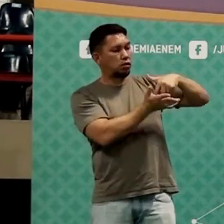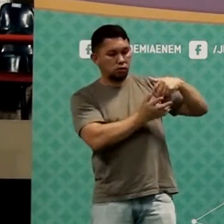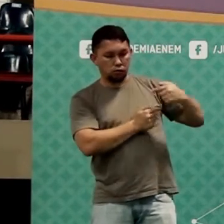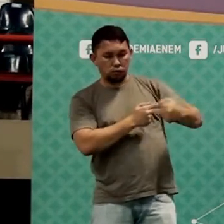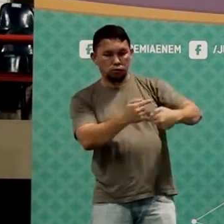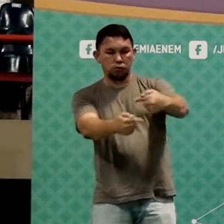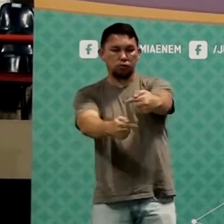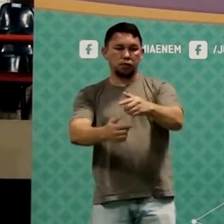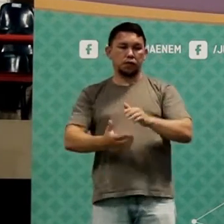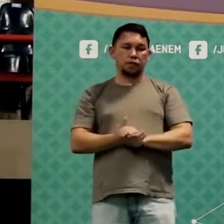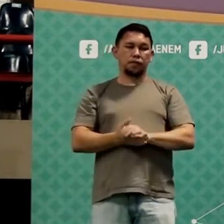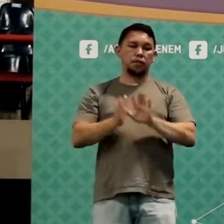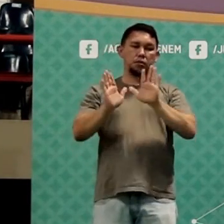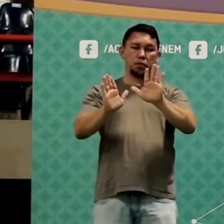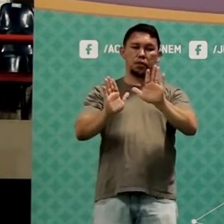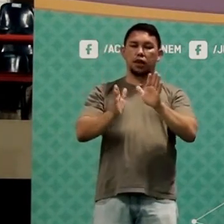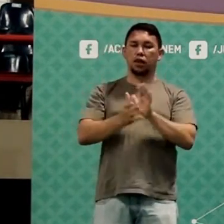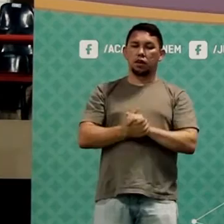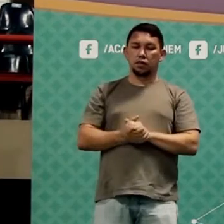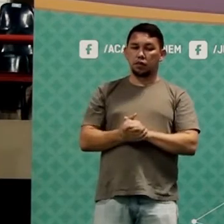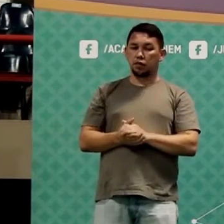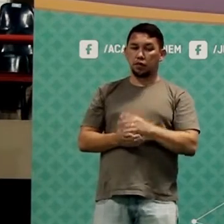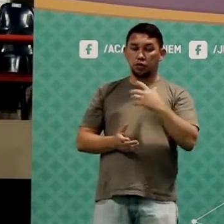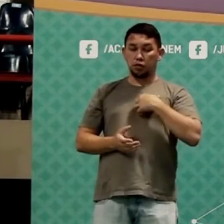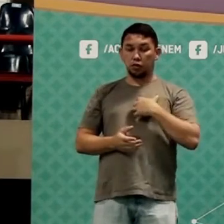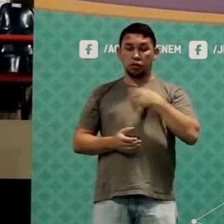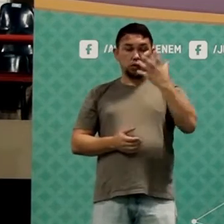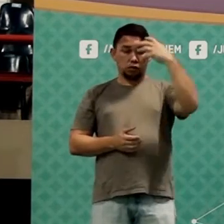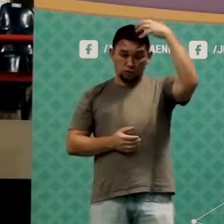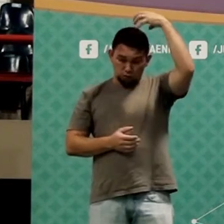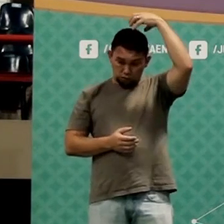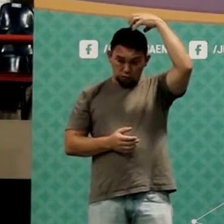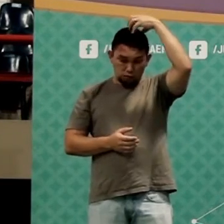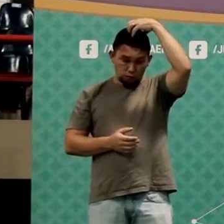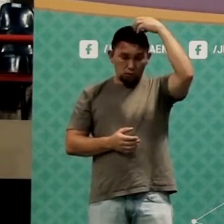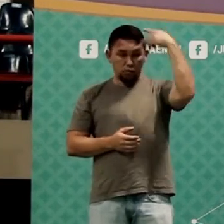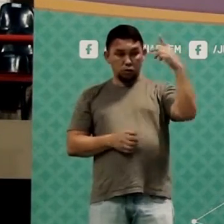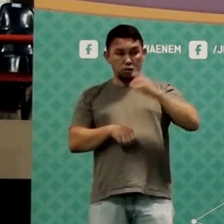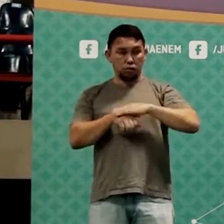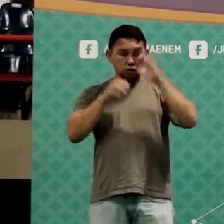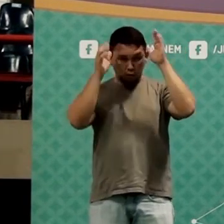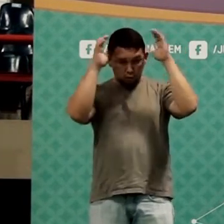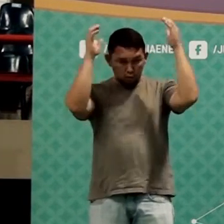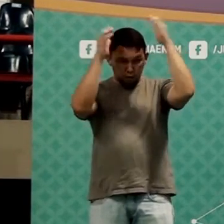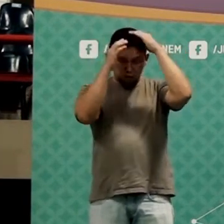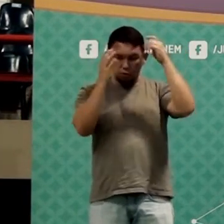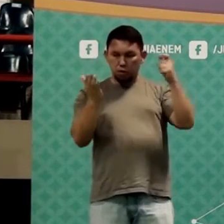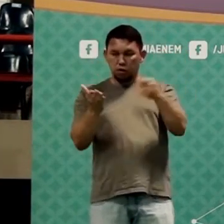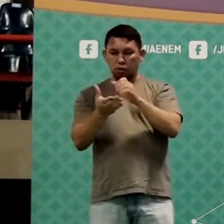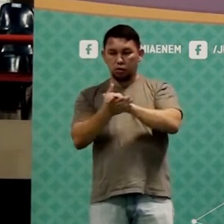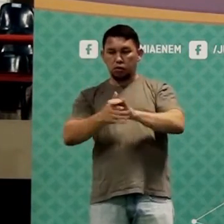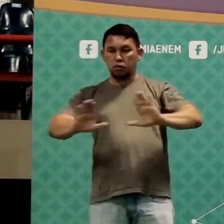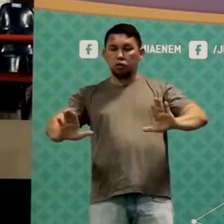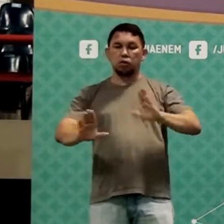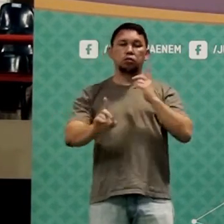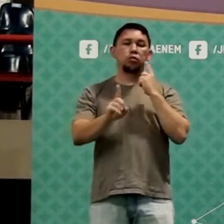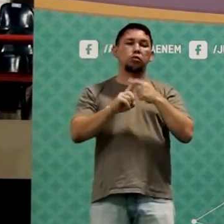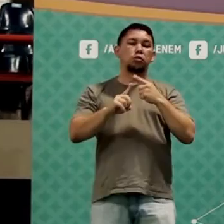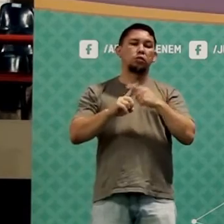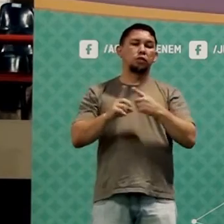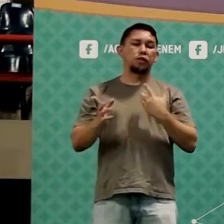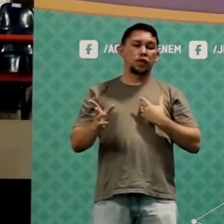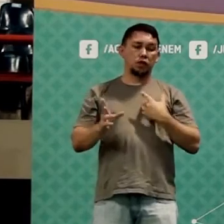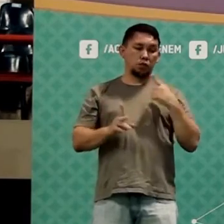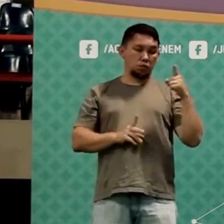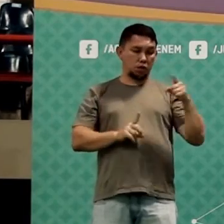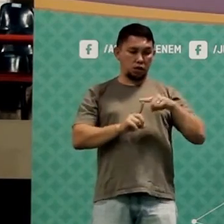Tá bom? Ó, o rei Henrique VIII vai pedir pro Papa para se divorciar. Mas qual é o motivo? Se divorciar para